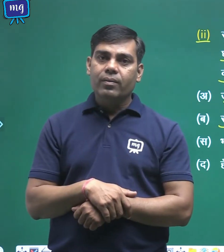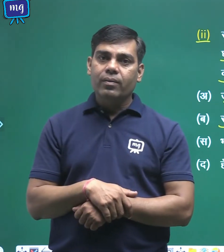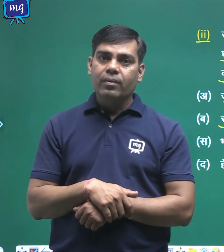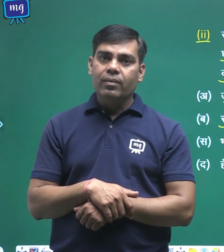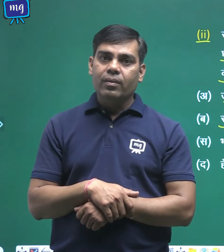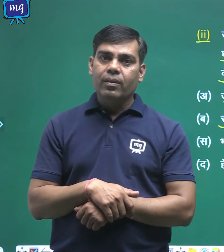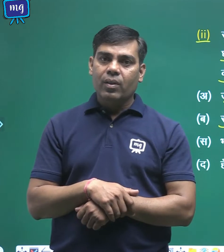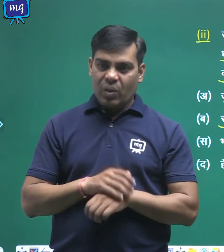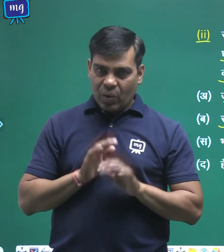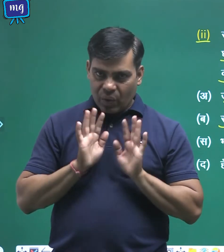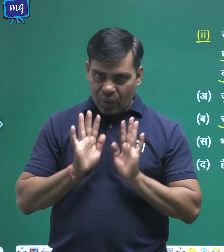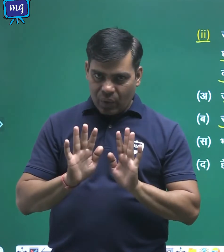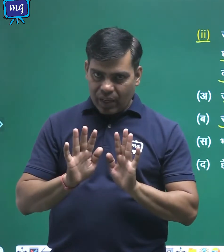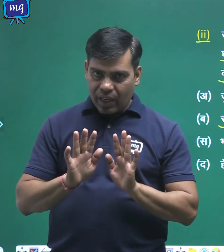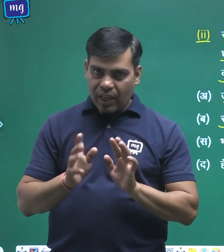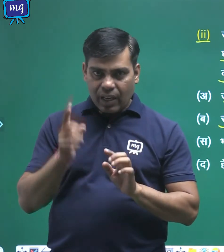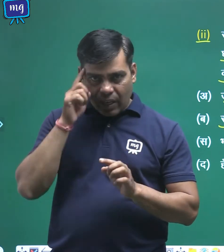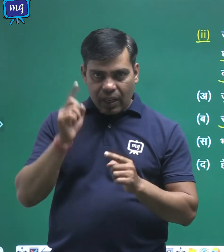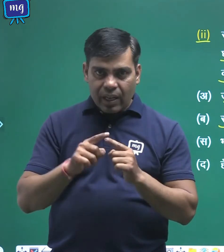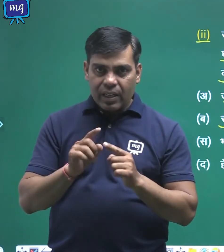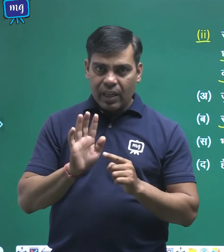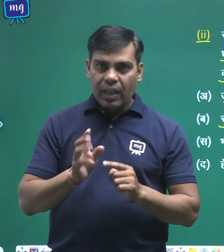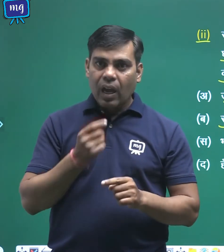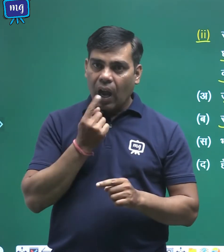रोकने के लिए कहा,